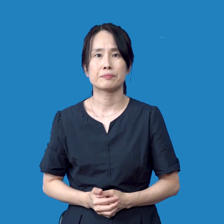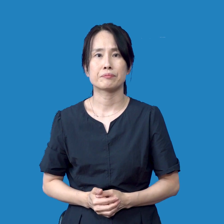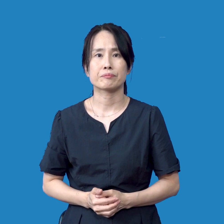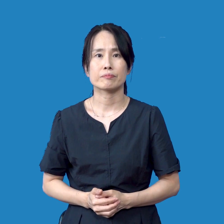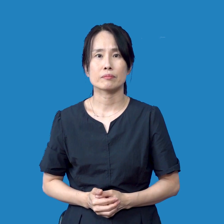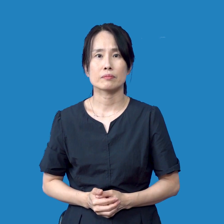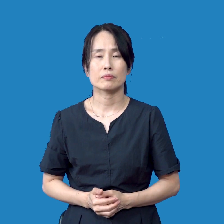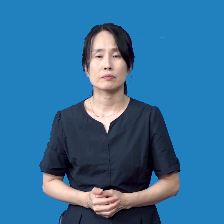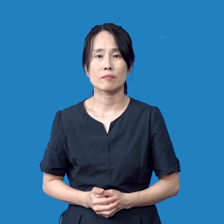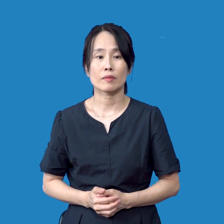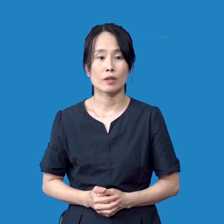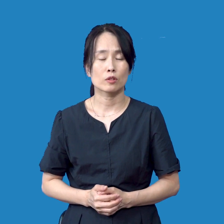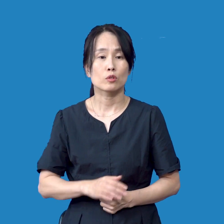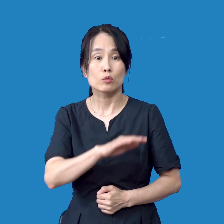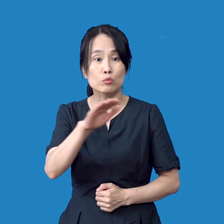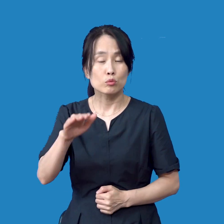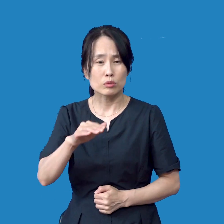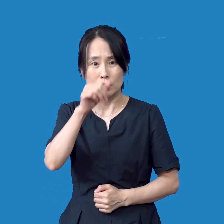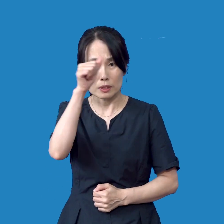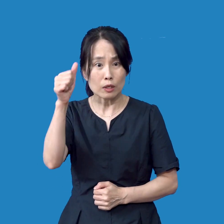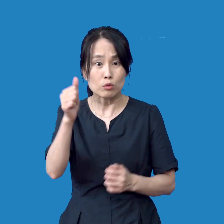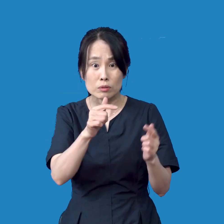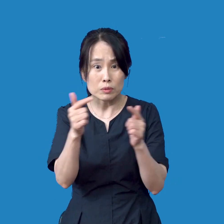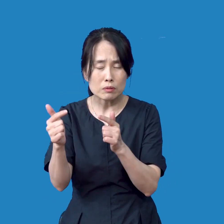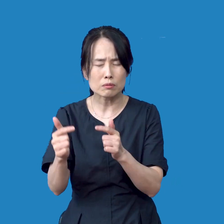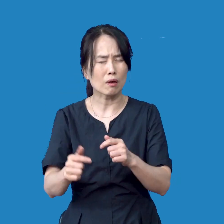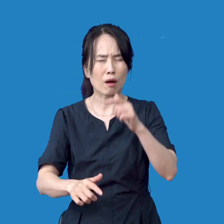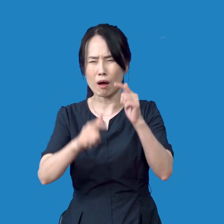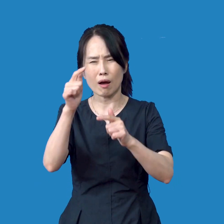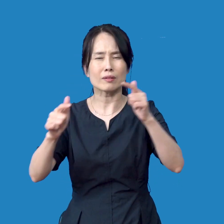우리 당회원 장로님들은 다 다릅니다.